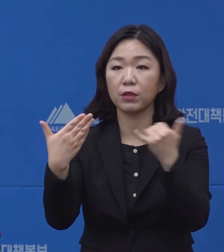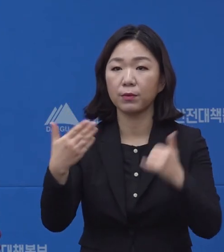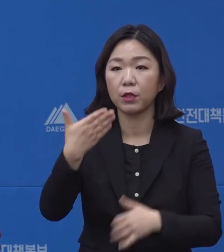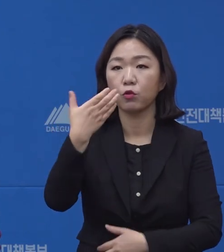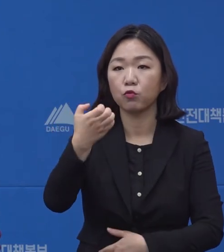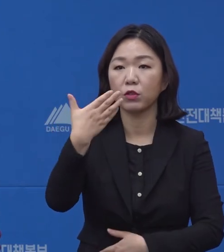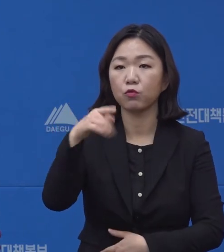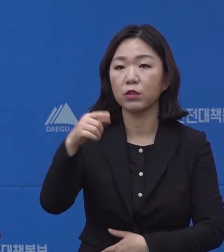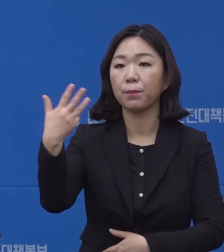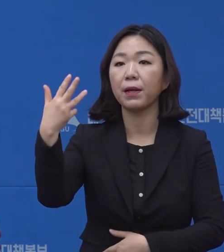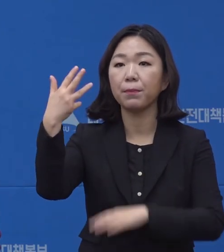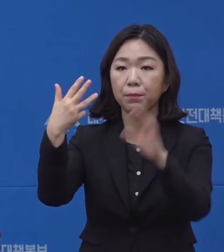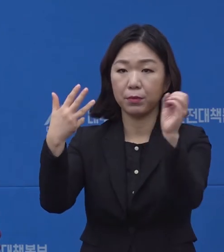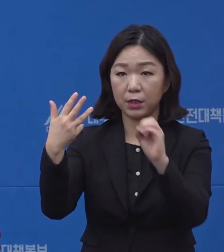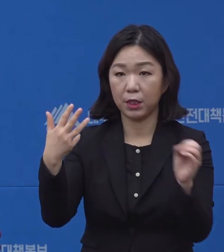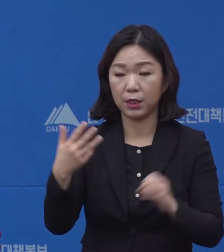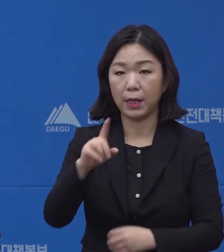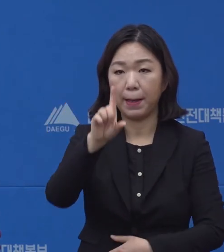99.8%인